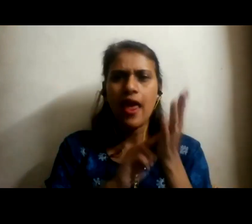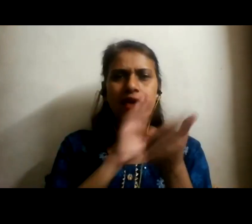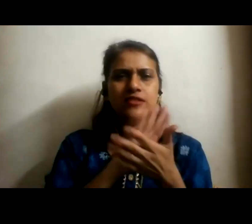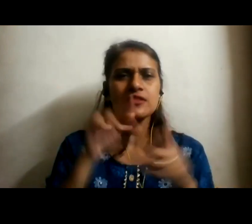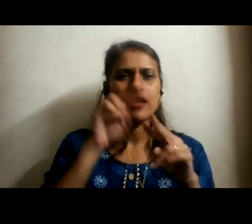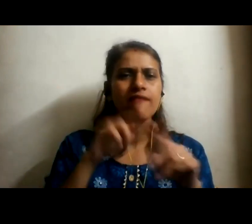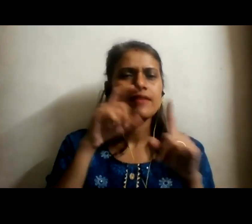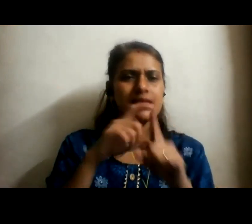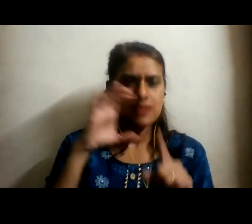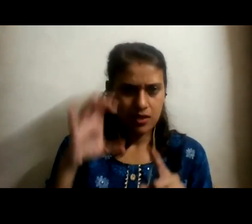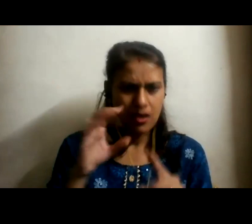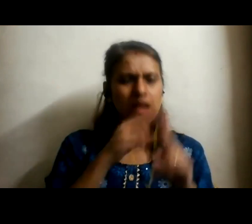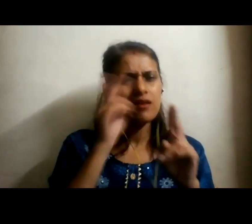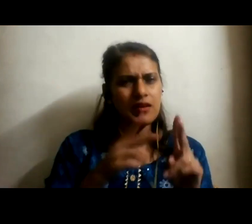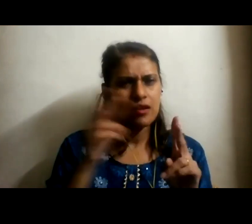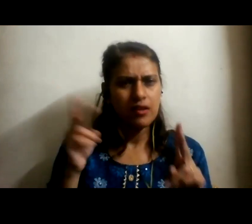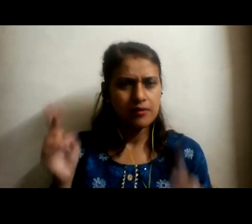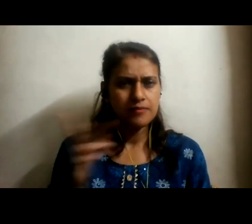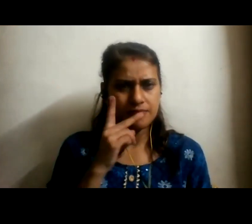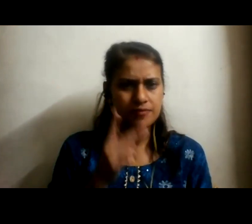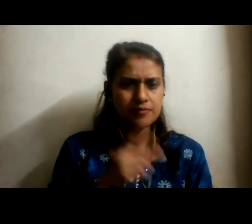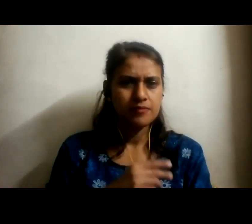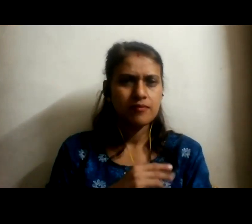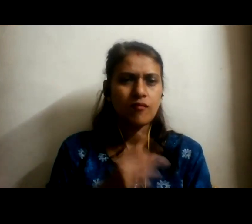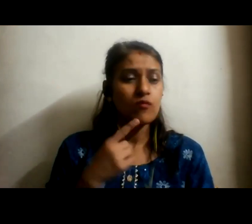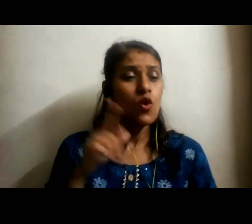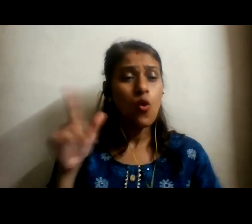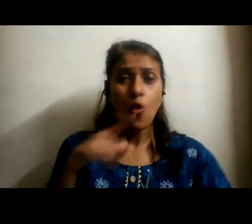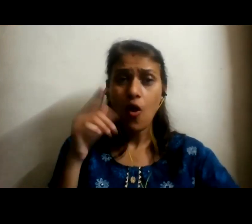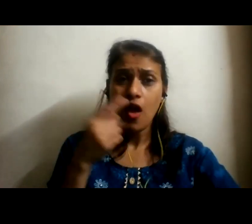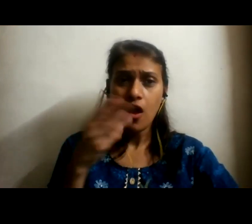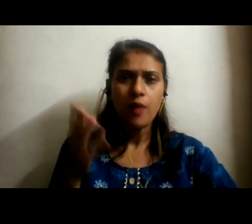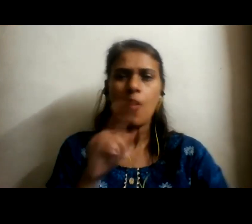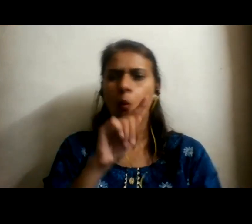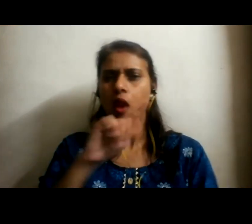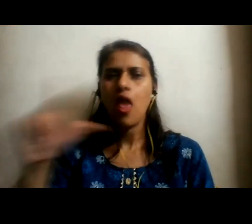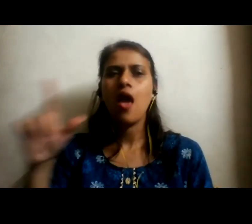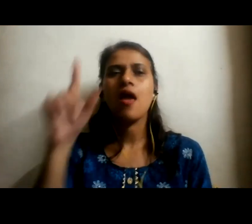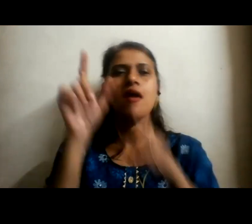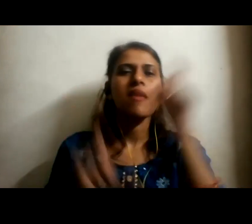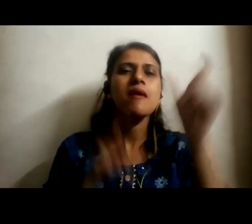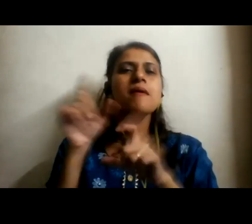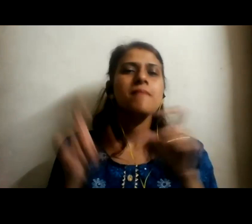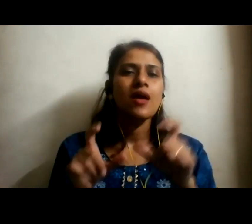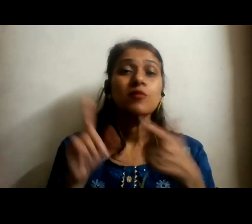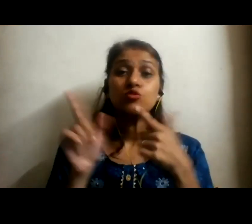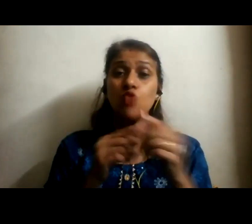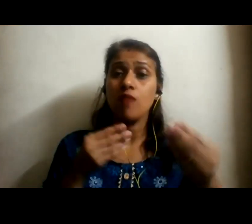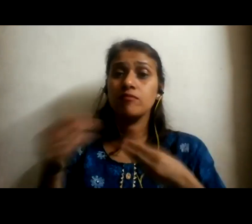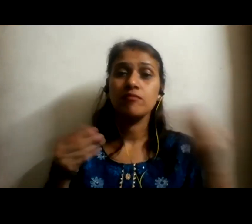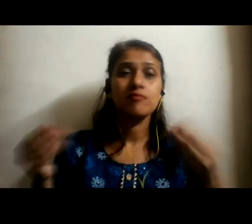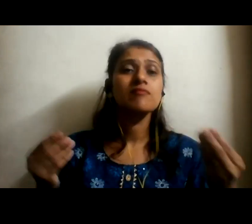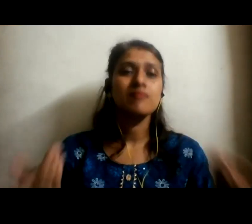या किसी को भी मैं देखूं, तो कम से कम भी लूं तो 1,00,000 लोग होंगे जो लोग नौकरी दिए होंगे